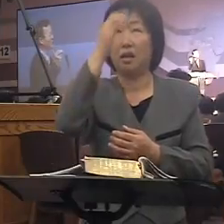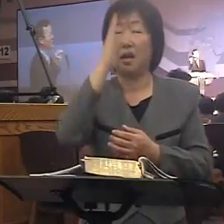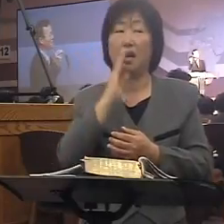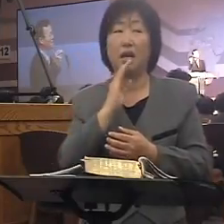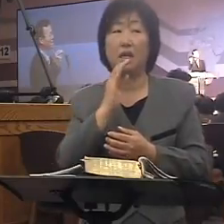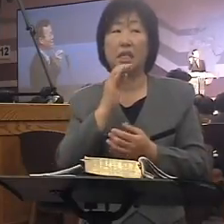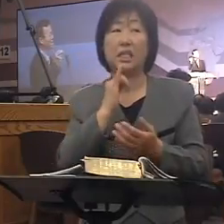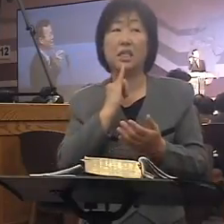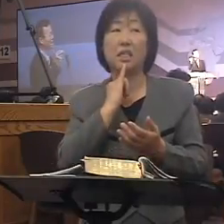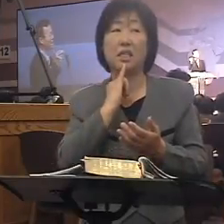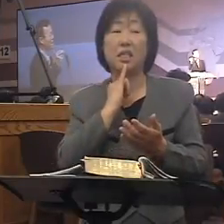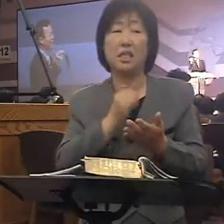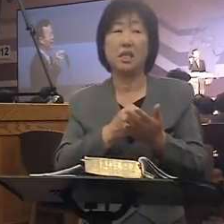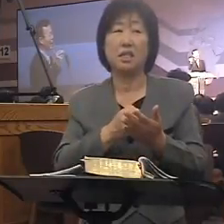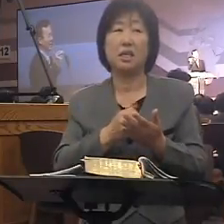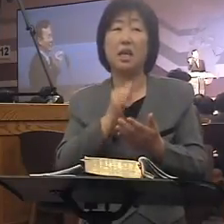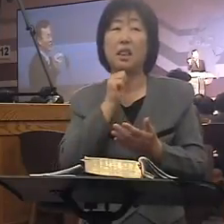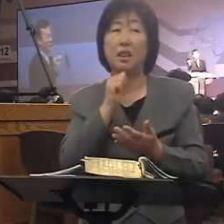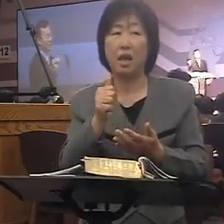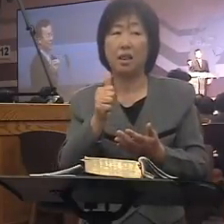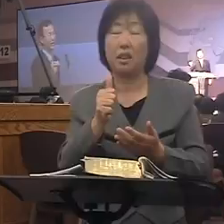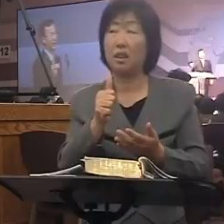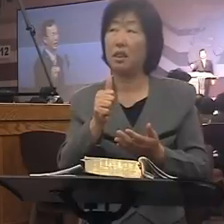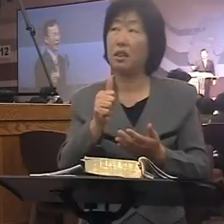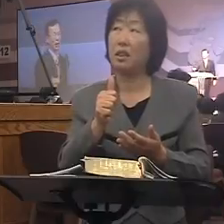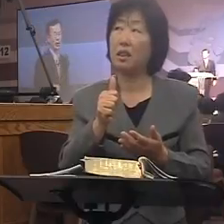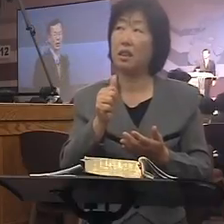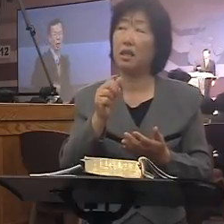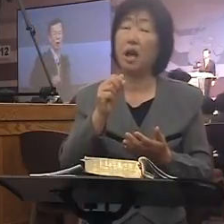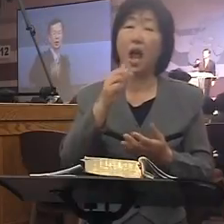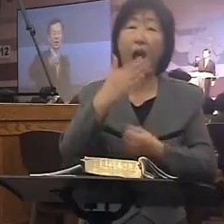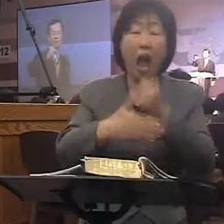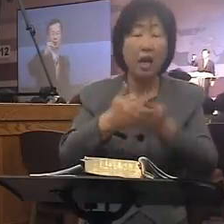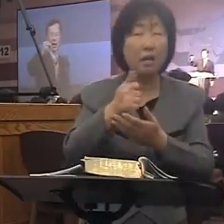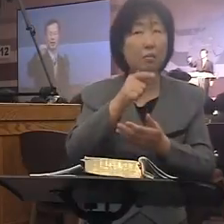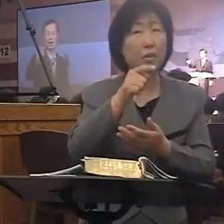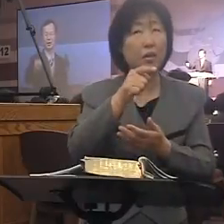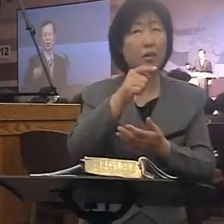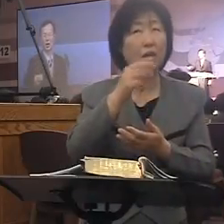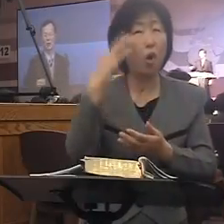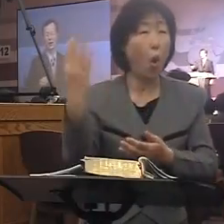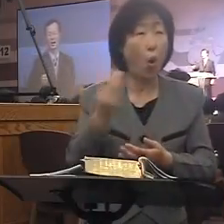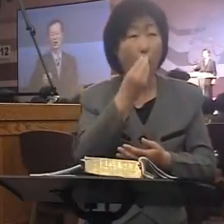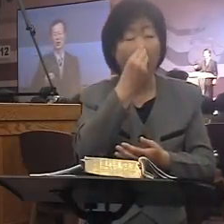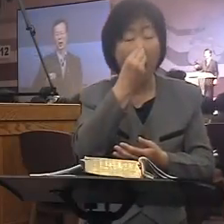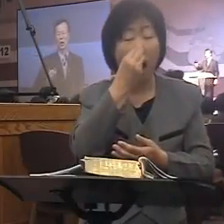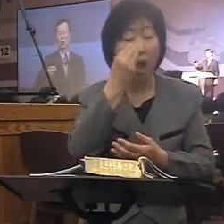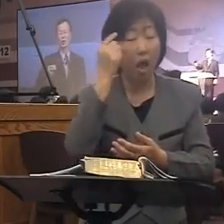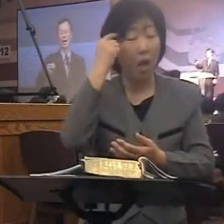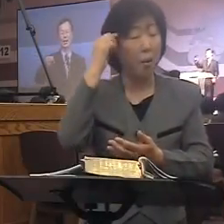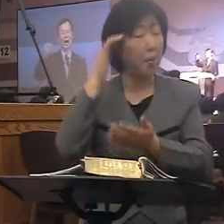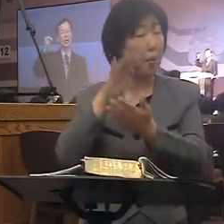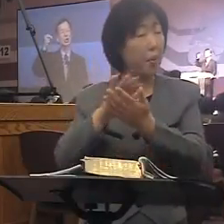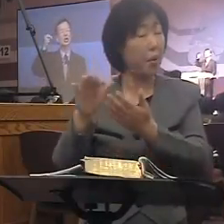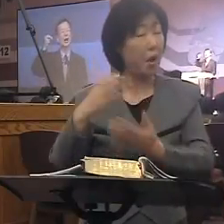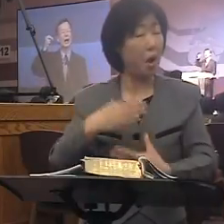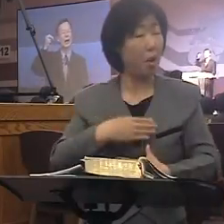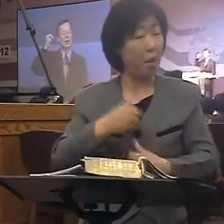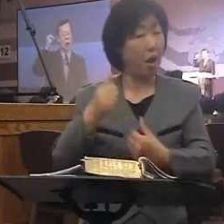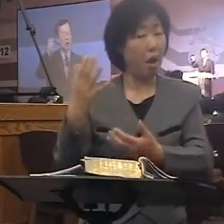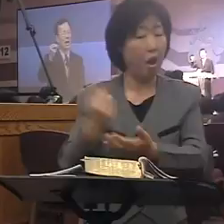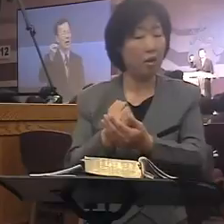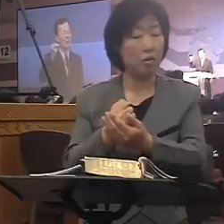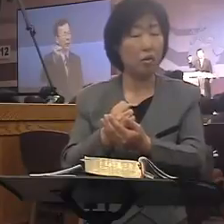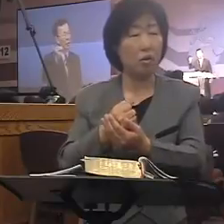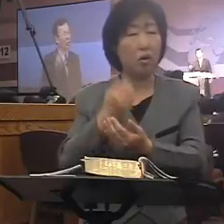you yet. 하나님은 지금 당신의 거룩한 플랜을 가지고, 계획을 가지고 우리 안에